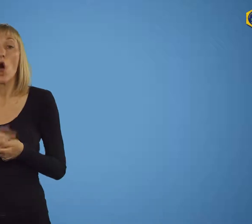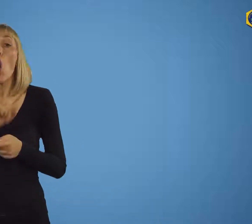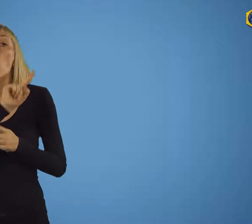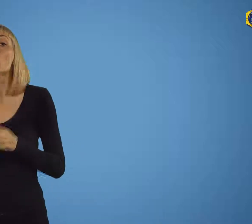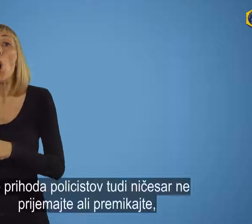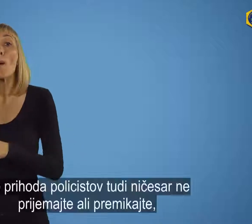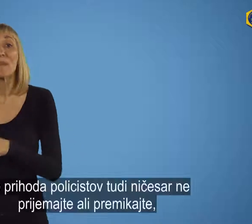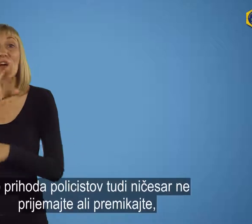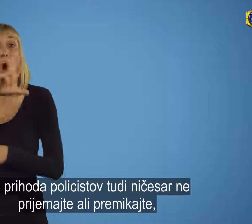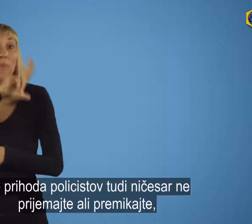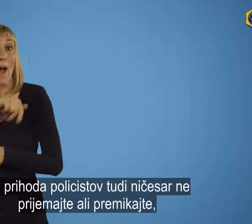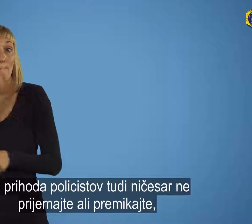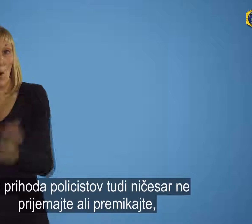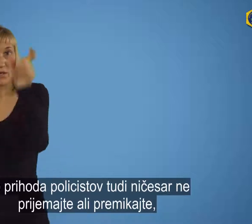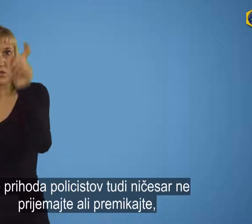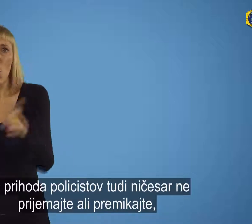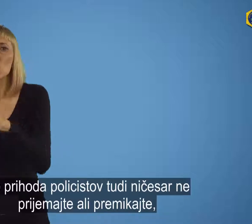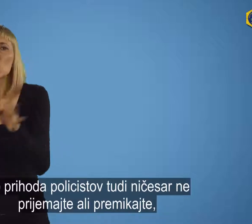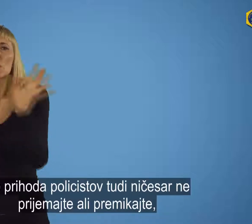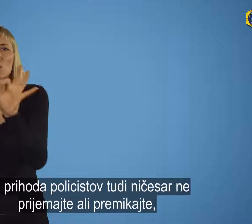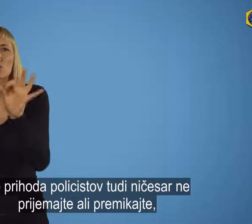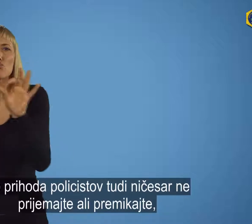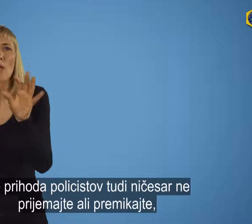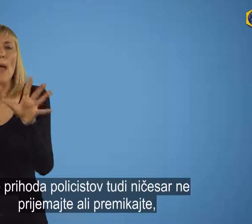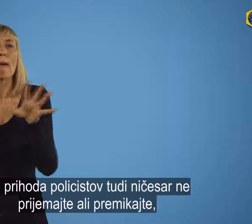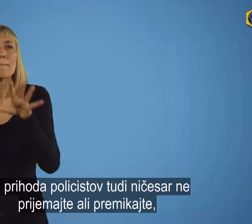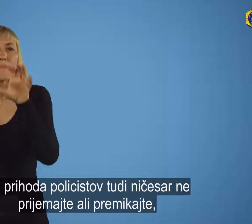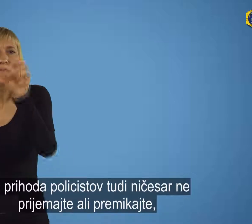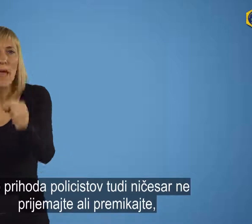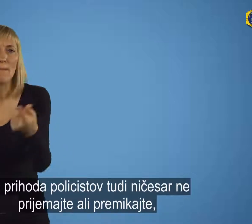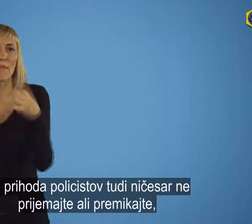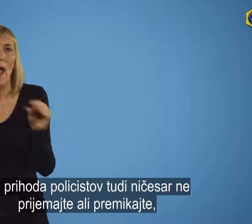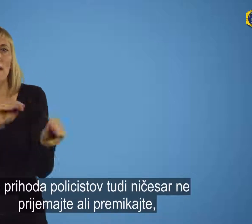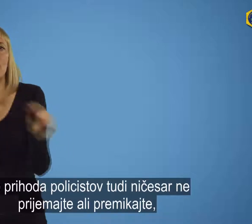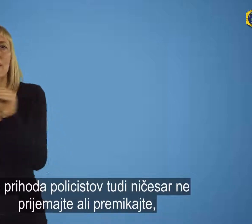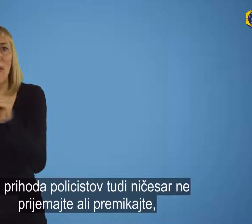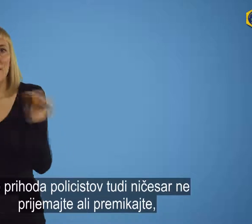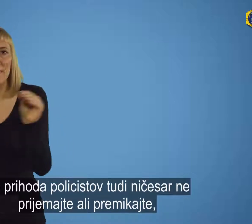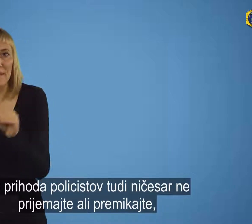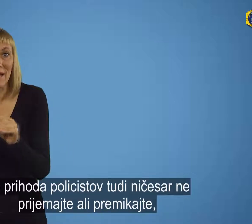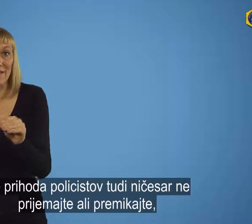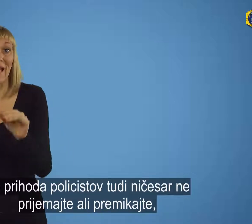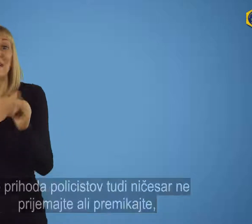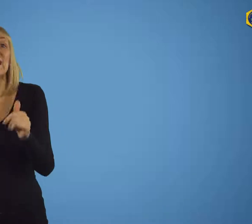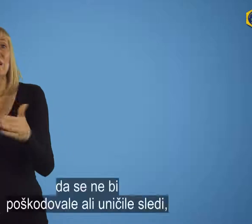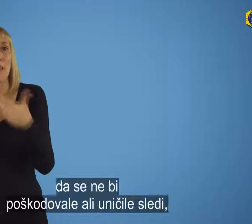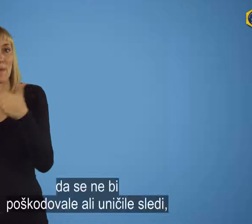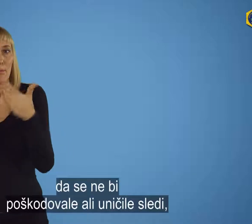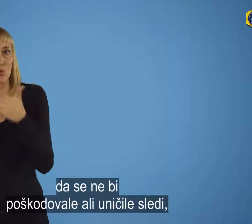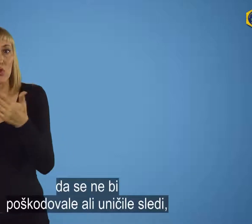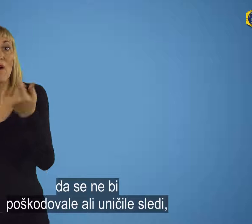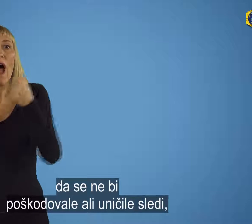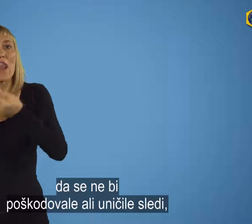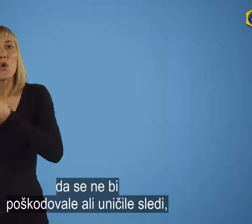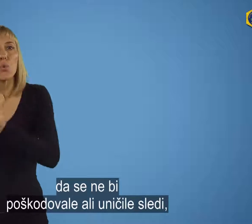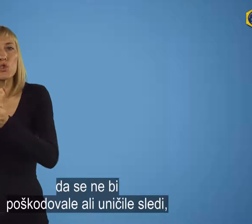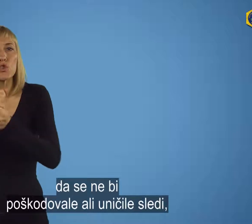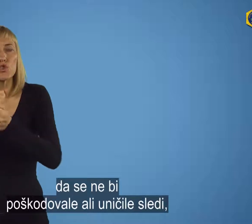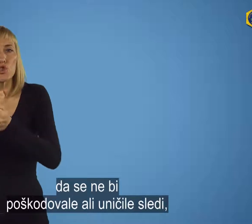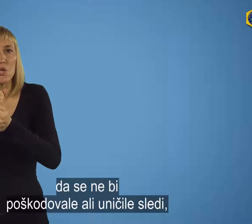Do prihoda policistov tudi ničesar ne prijemajte ali premikajte, da se ne bi poškodovale ali uničile sledi, ki bi lahko